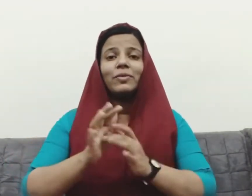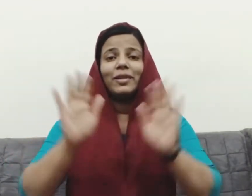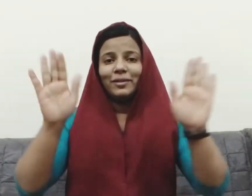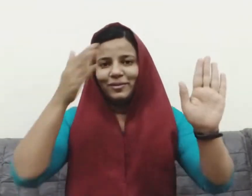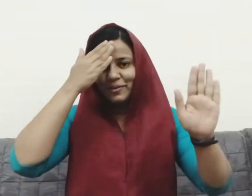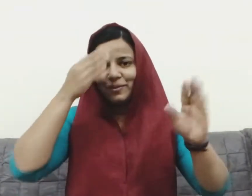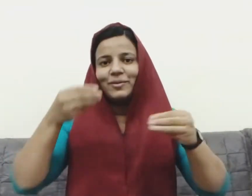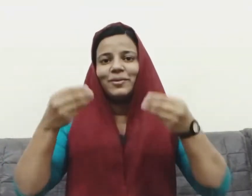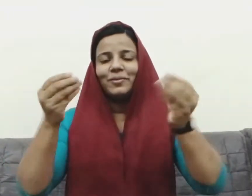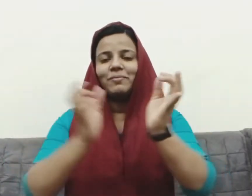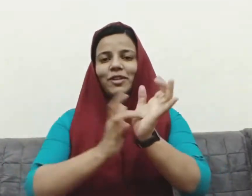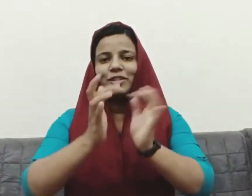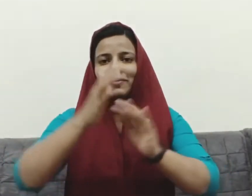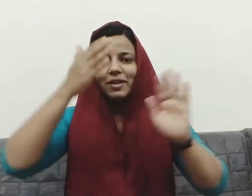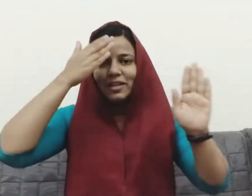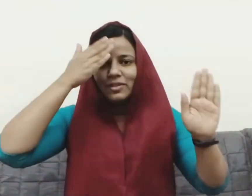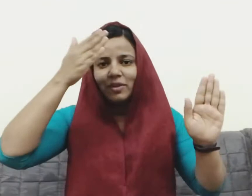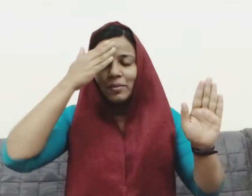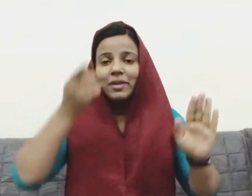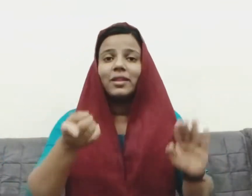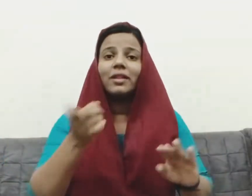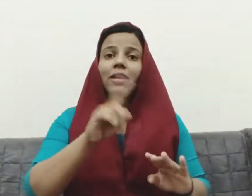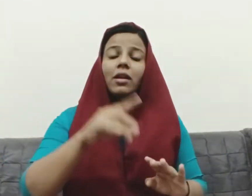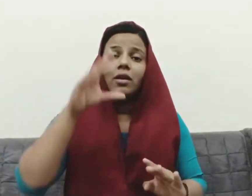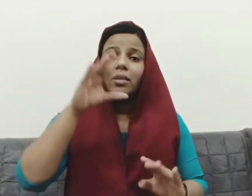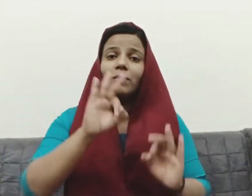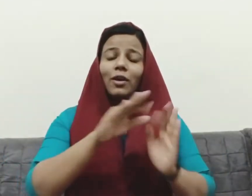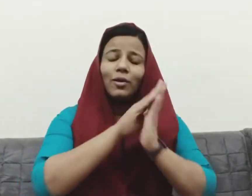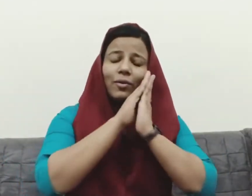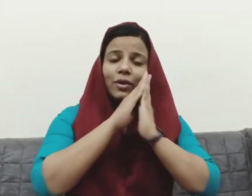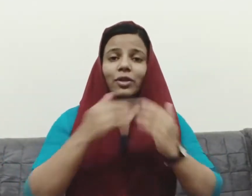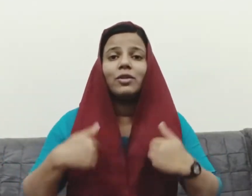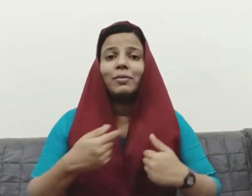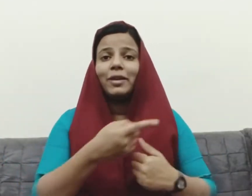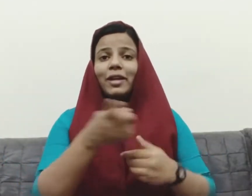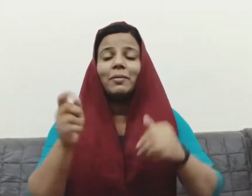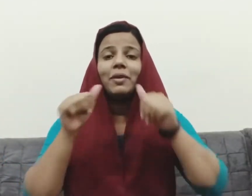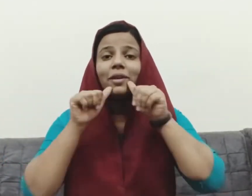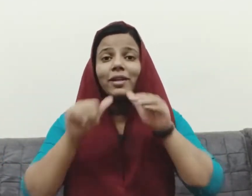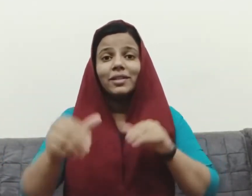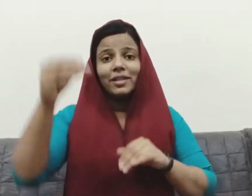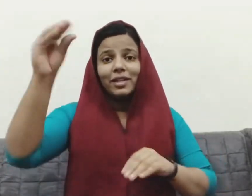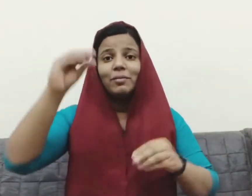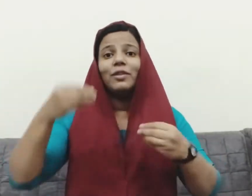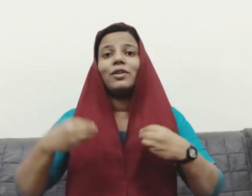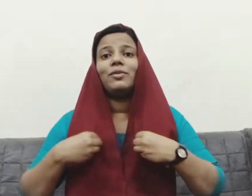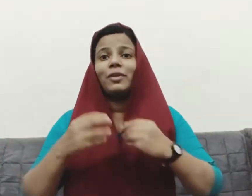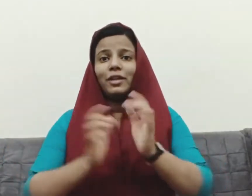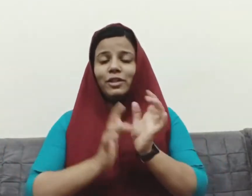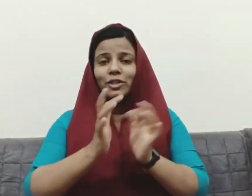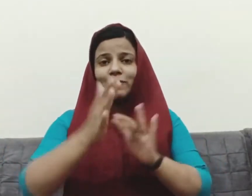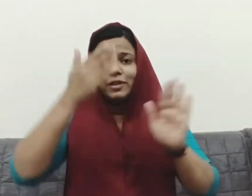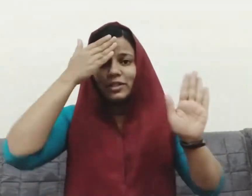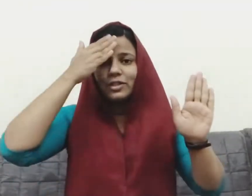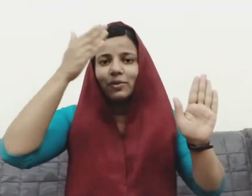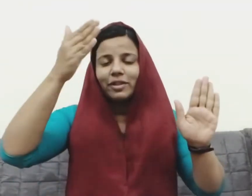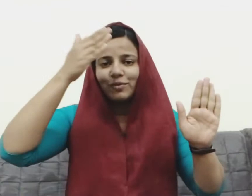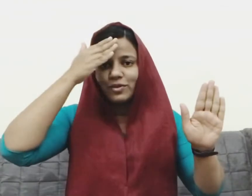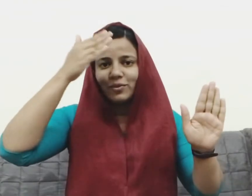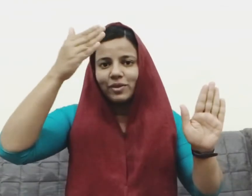കരങ്ങളെ ഉയർത്തി സ്തോത്രം പറഞ്ഞ് സ്തോത്രം സ്തോത്രം സ്തോത്രം. കഴിഞ്ഞ രാത്രി നല്ല ഉറക്കം തന്ന് നമ്മളെ അനുഗ്രഹിച്ച കൃപകൾക്കായിട്ട് കരങ്ങൾ ഉയർത്തി സ്തോത്രം പറഞ്ഞ് സ്തോത്രം പിതാവേ സ്തോത്രം